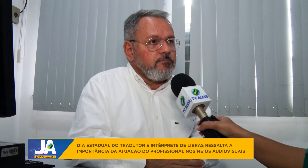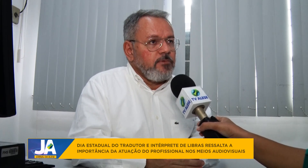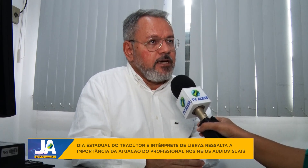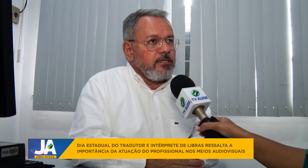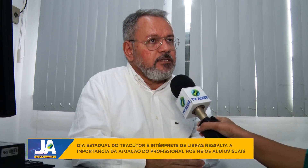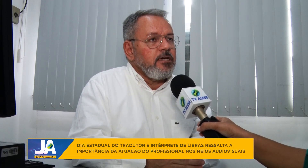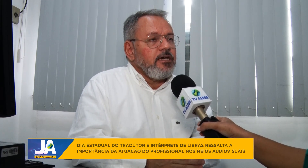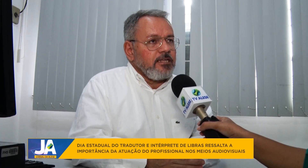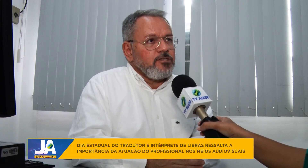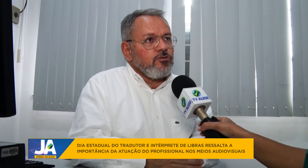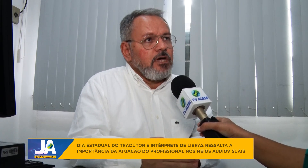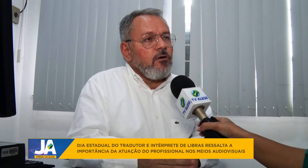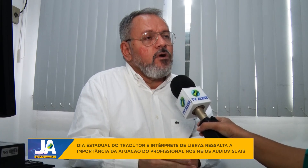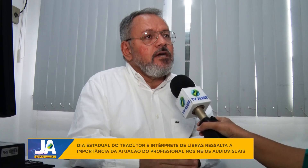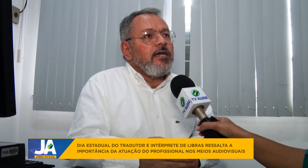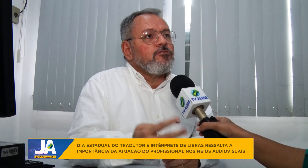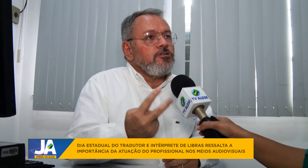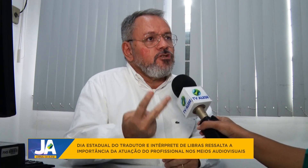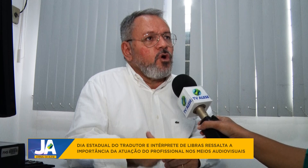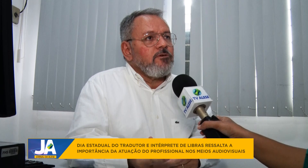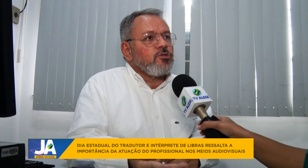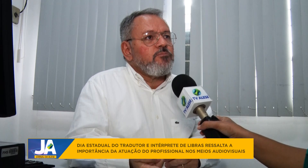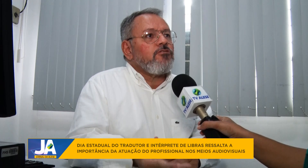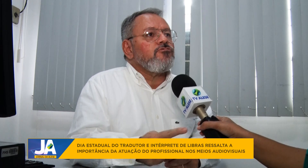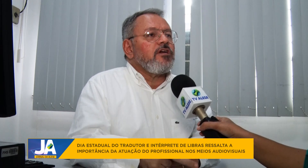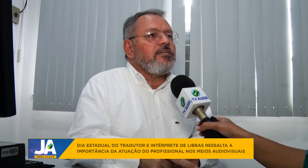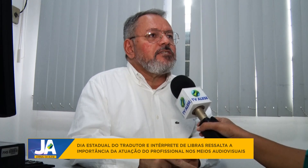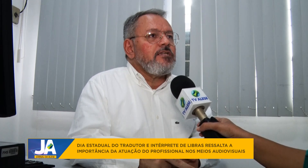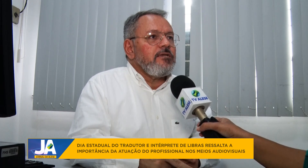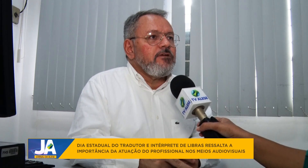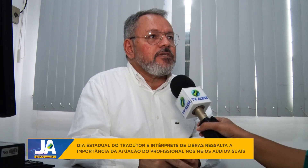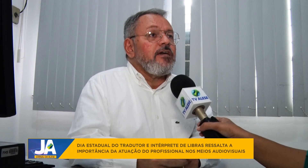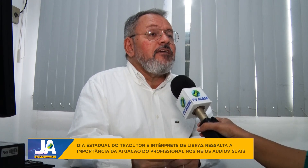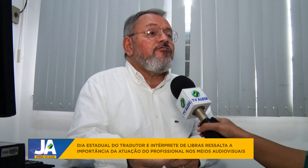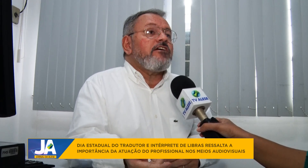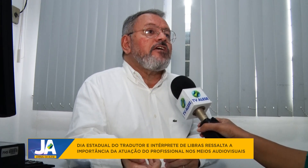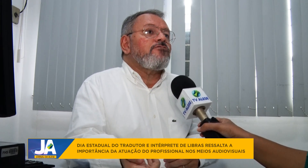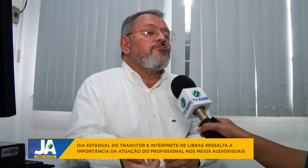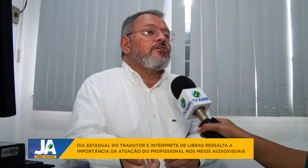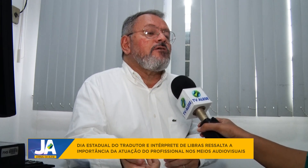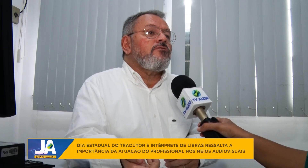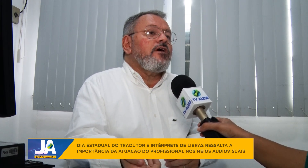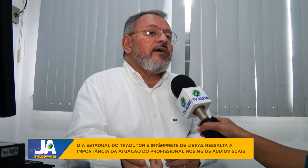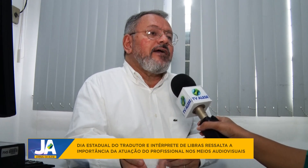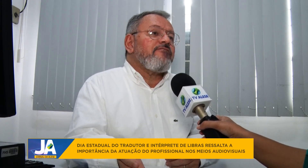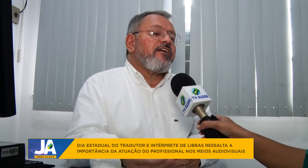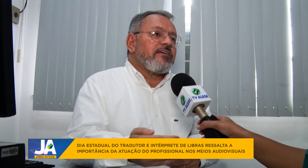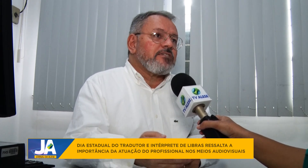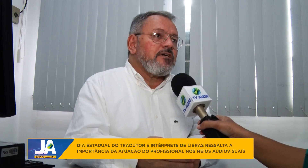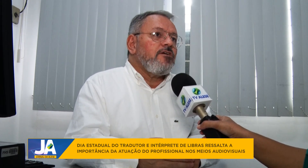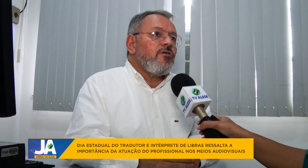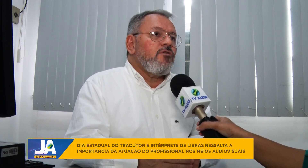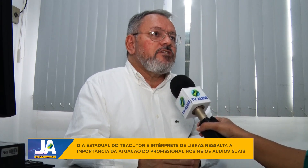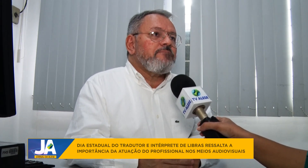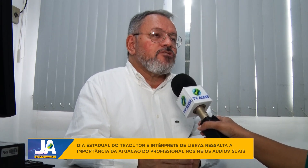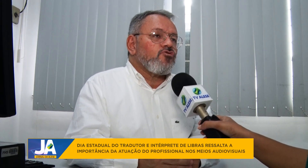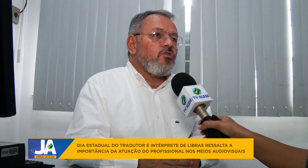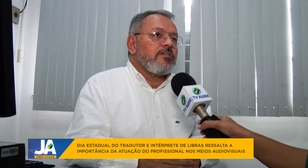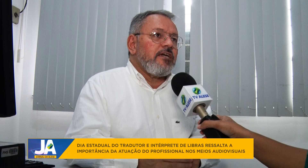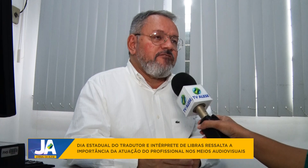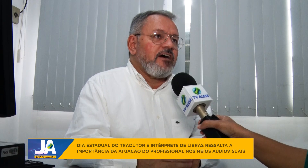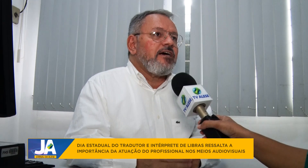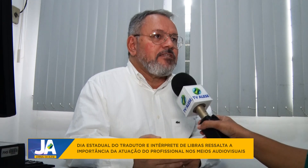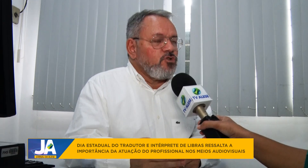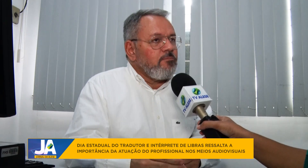da rede tradicional em dois idiomas, português e libras, e faz a inclusão reversa, onde a